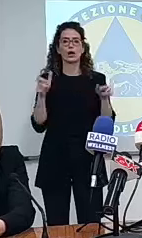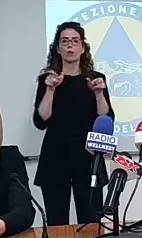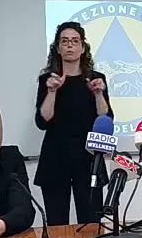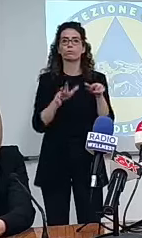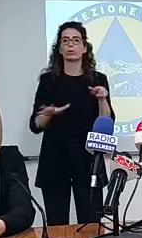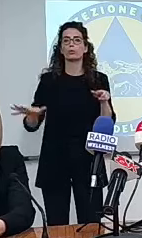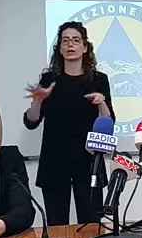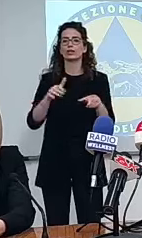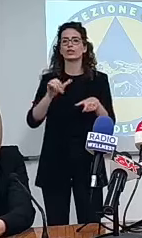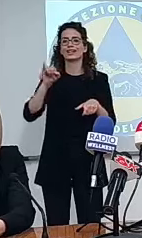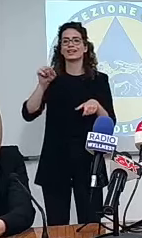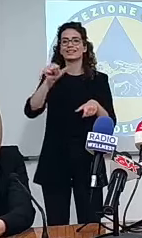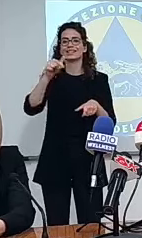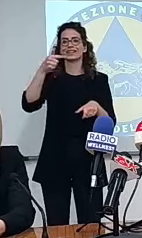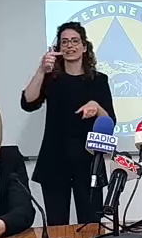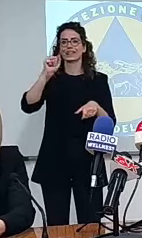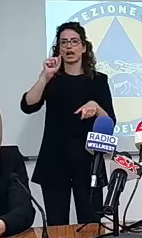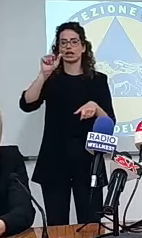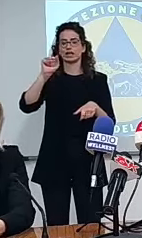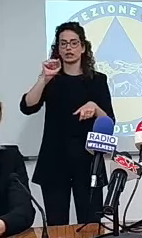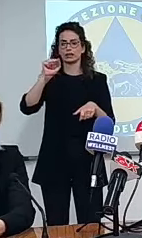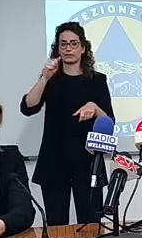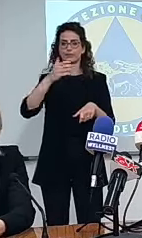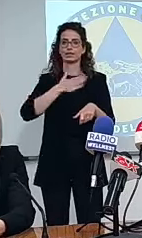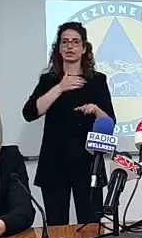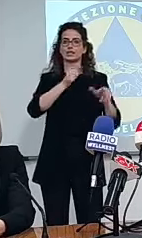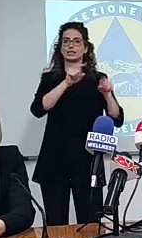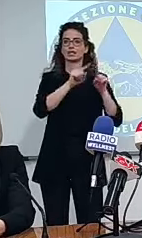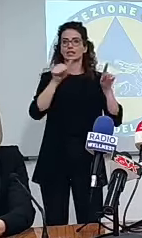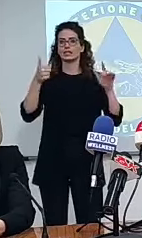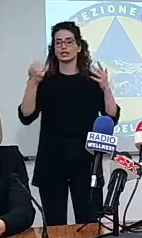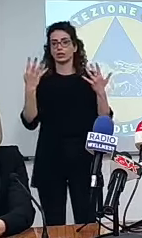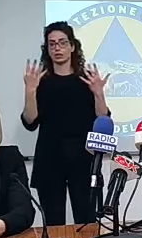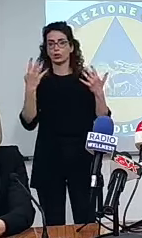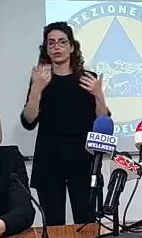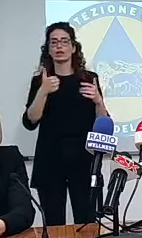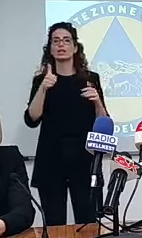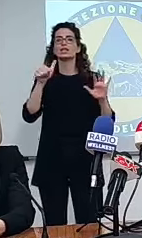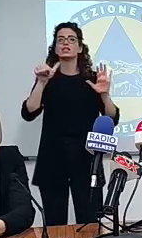popolazione Istat dei 60-69 è 603.000.